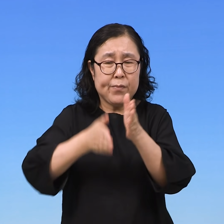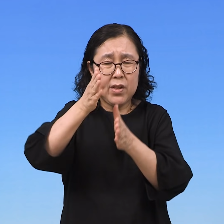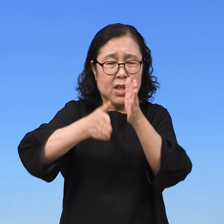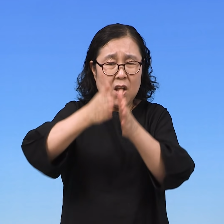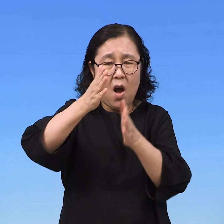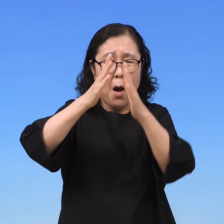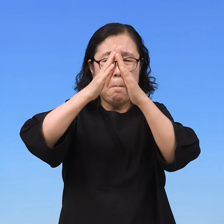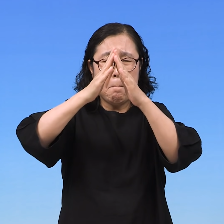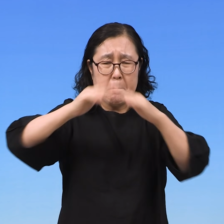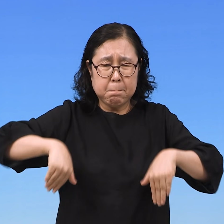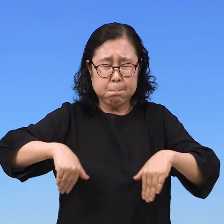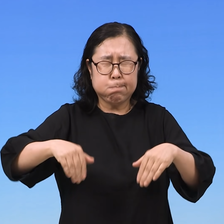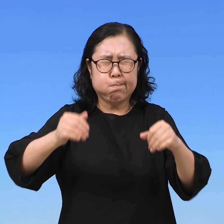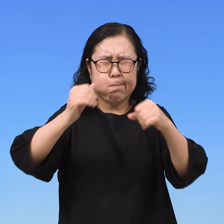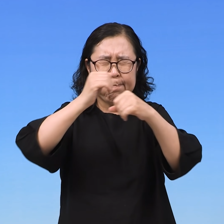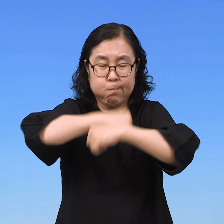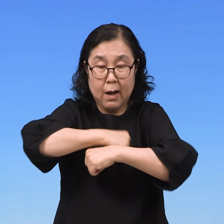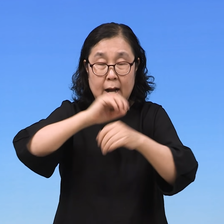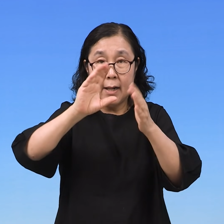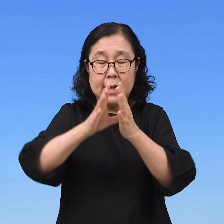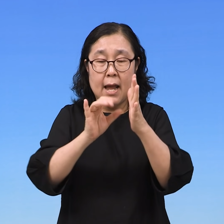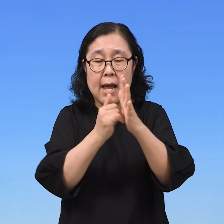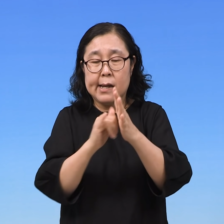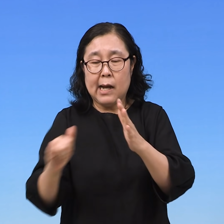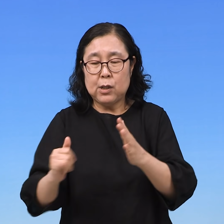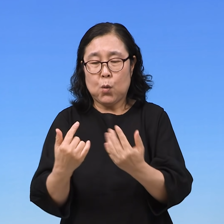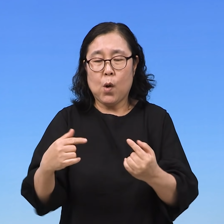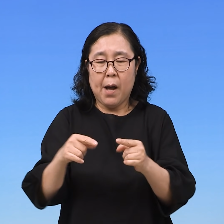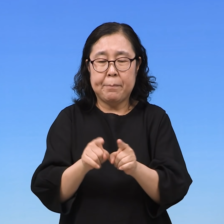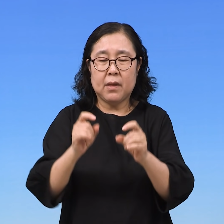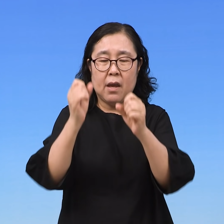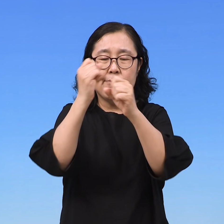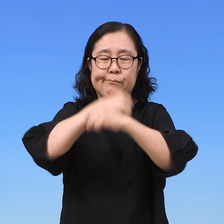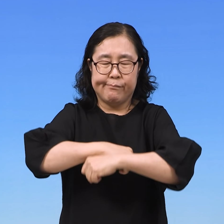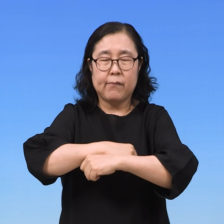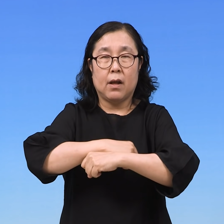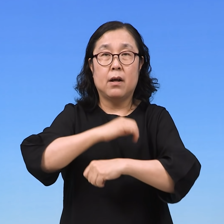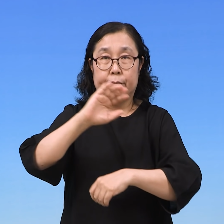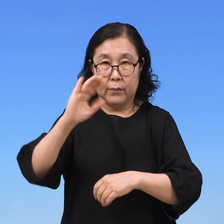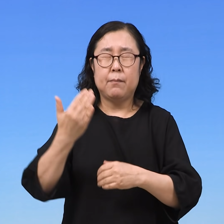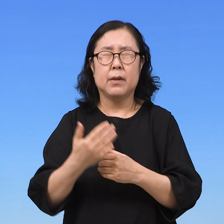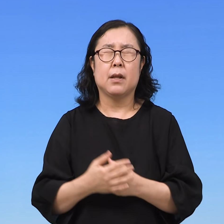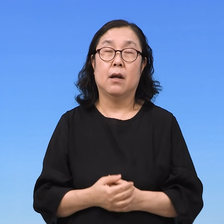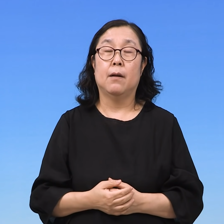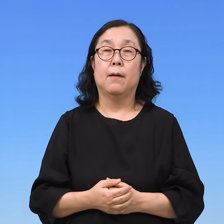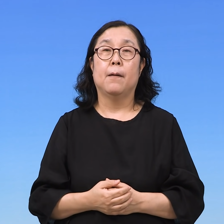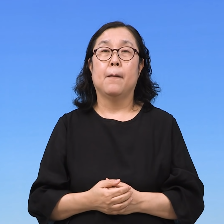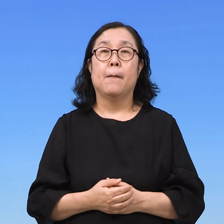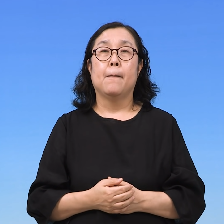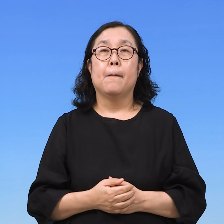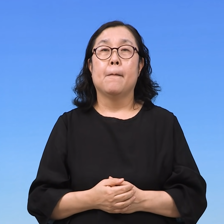성이 망할 때 함께 망한 인물이, 가족과 함께 망한 인물이 그게 바로 롯 아닙니까?